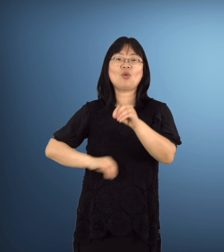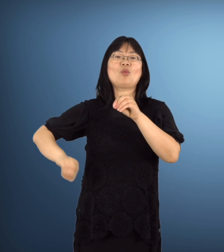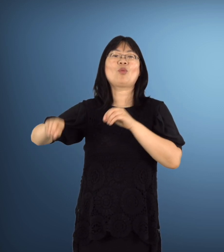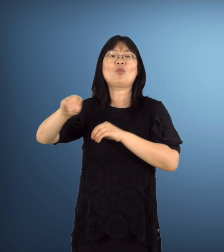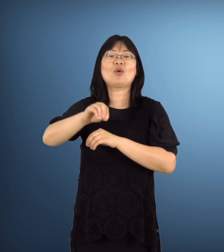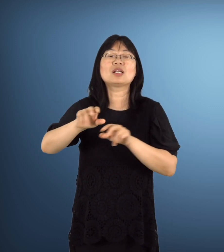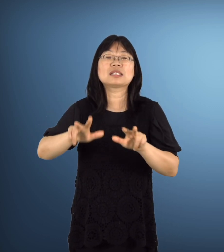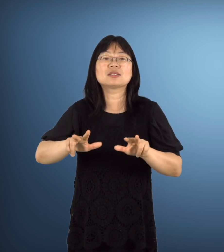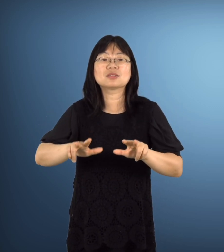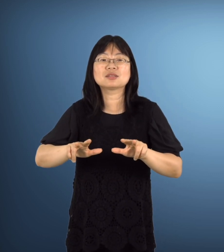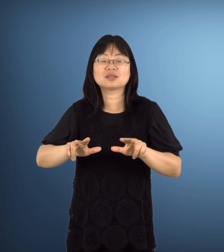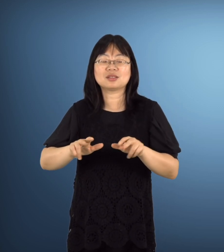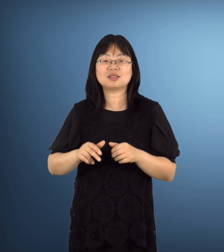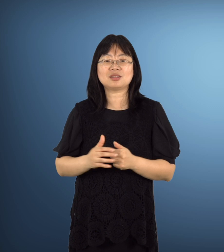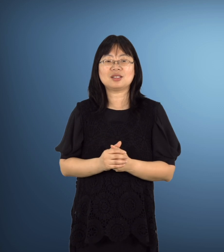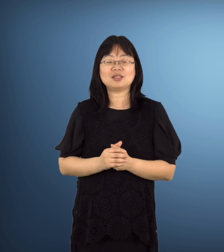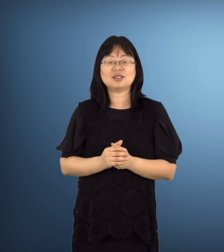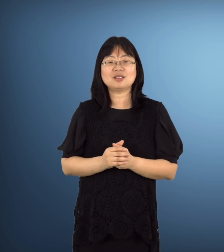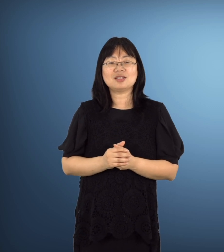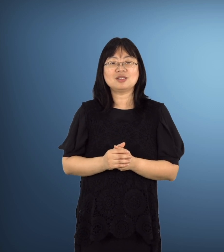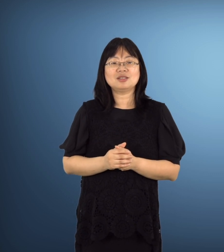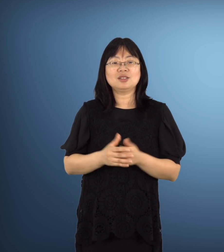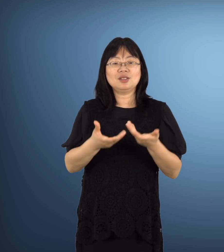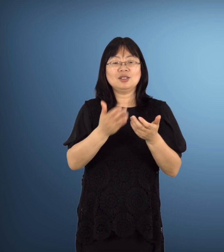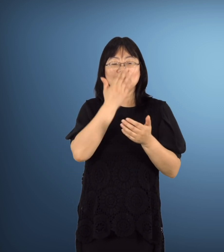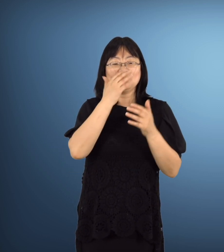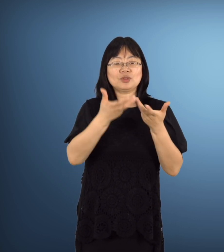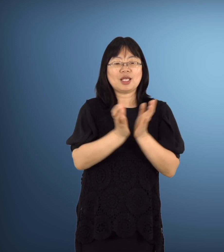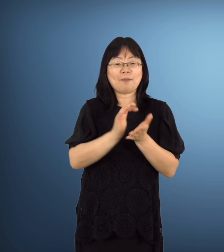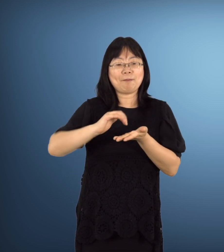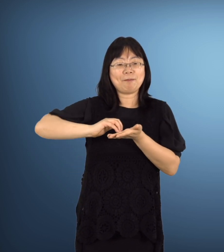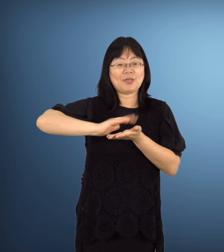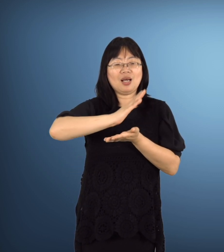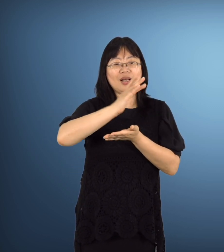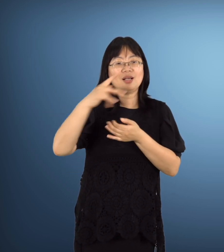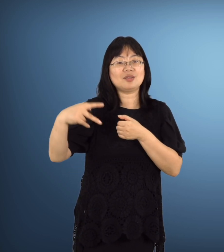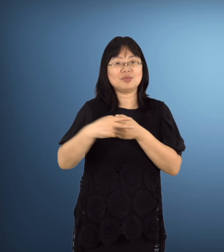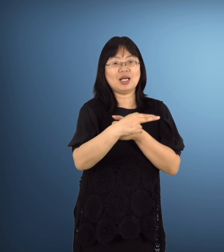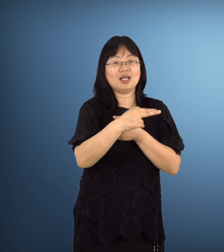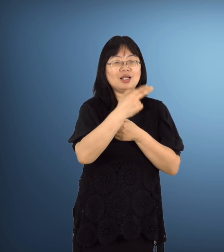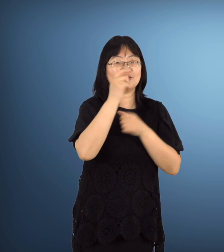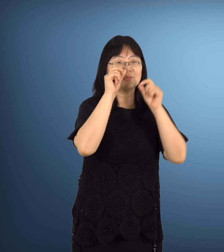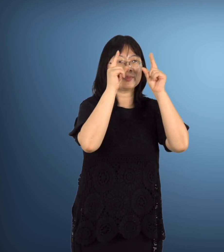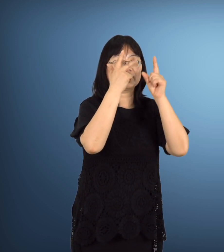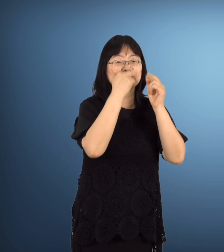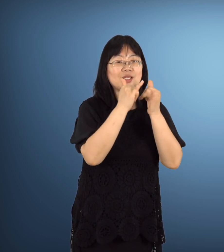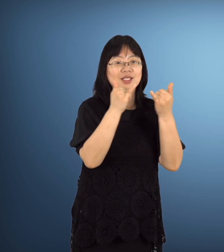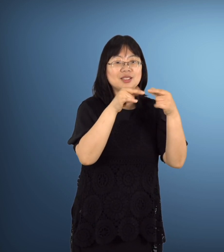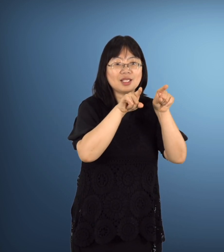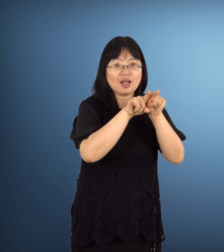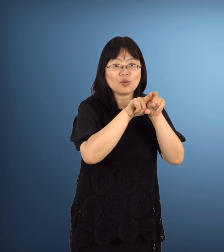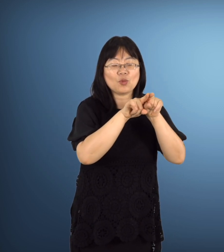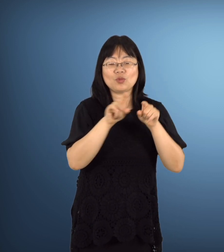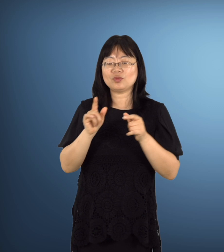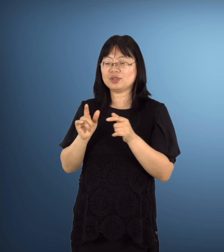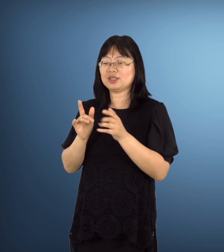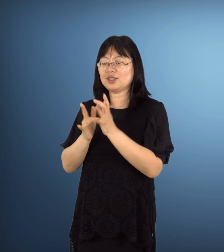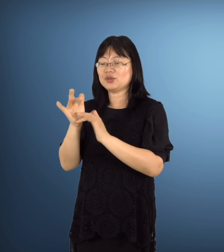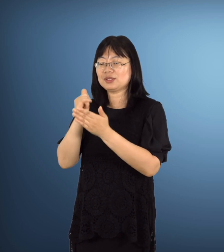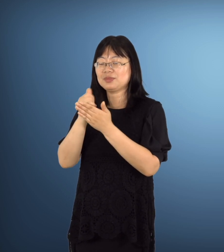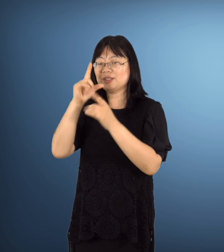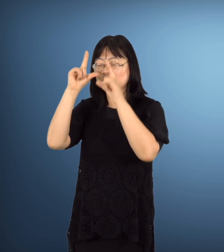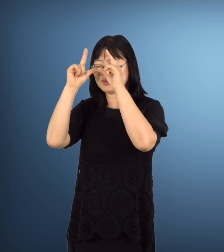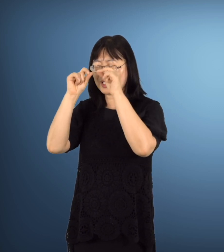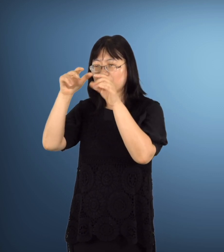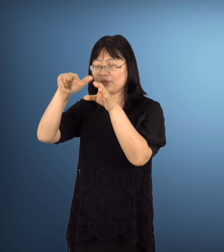오히려 이 파문당한 눈뜬 맹인과 예수님이 눈 감은